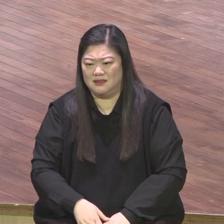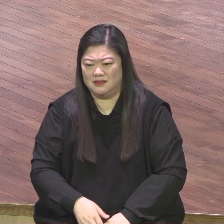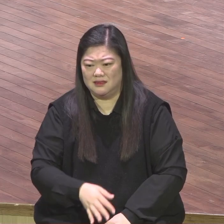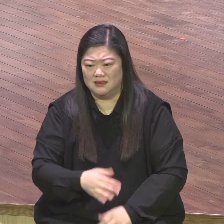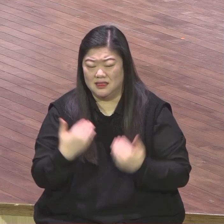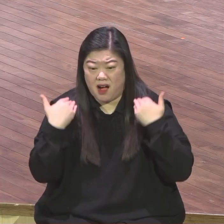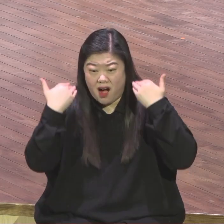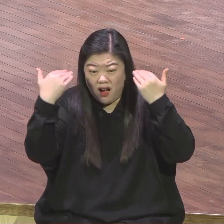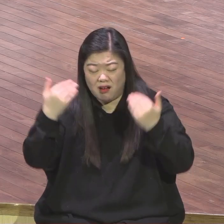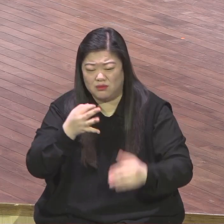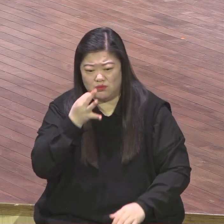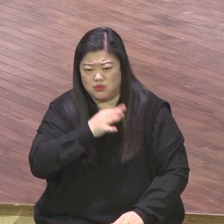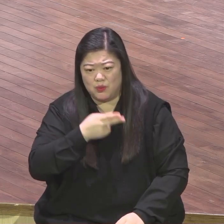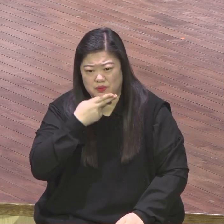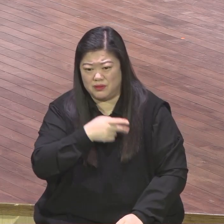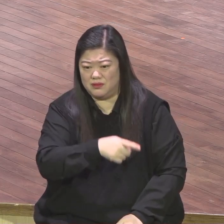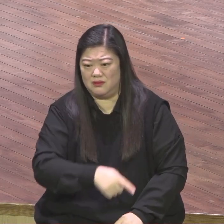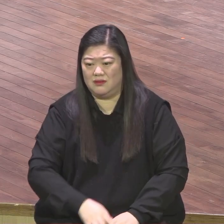돼요.